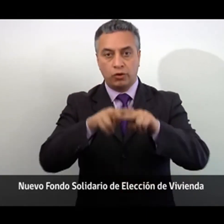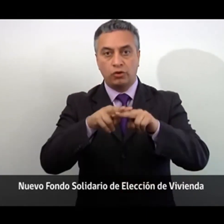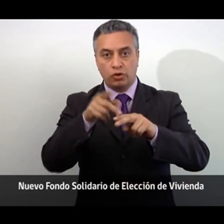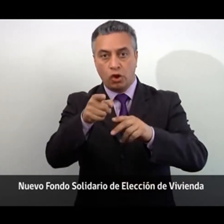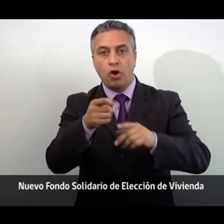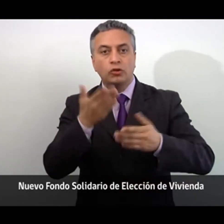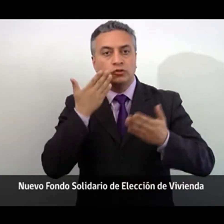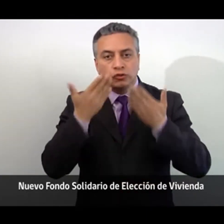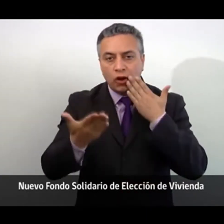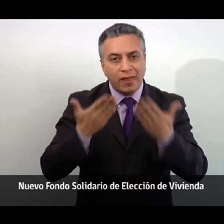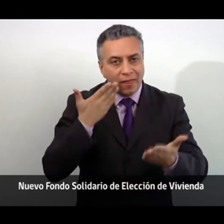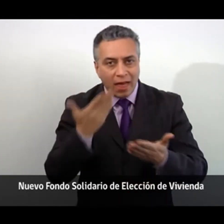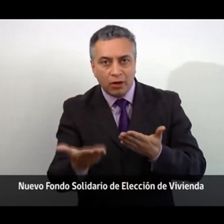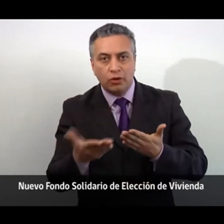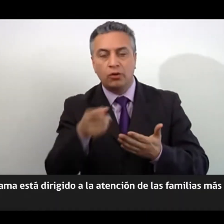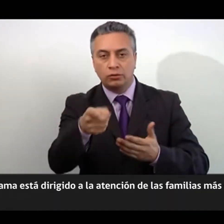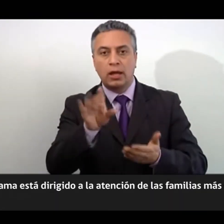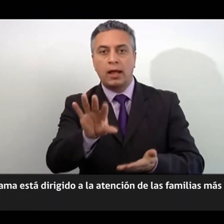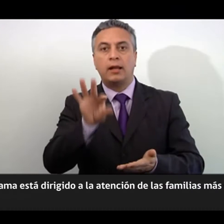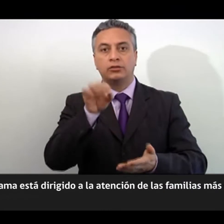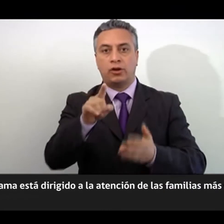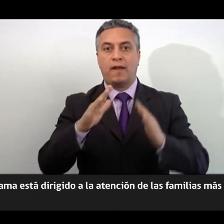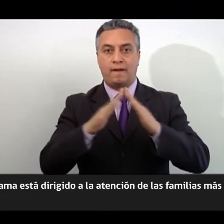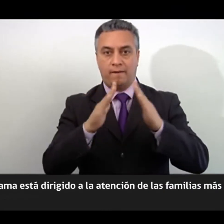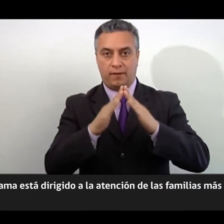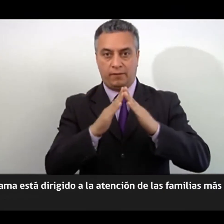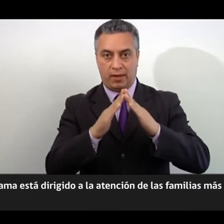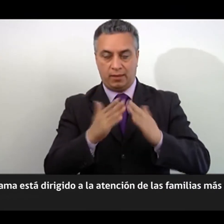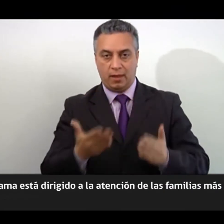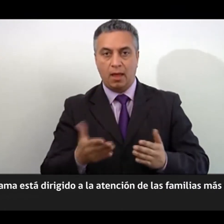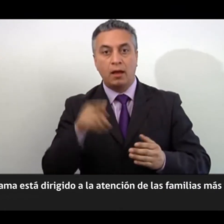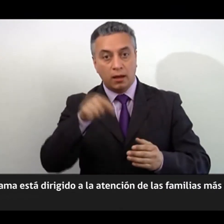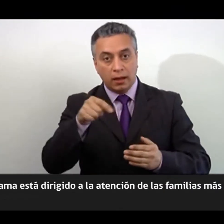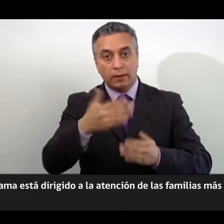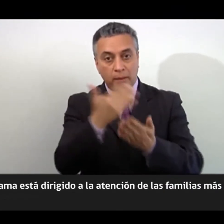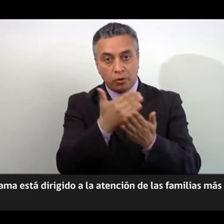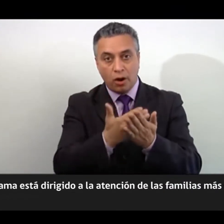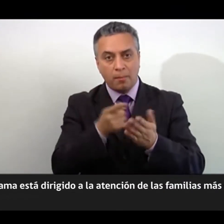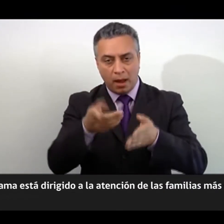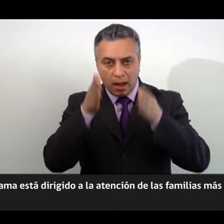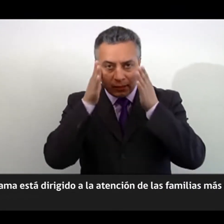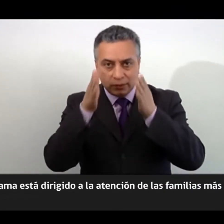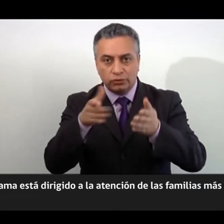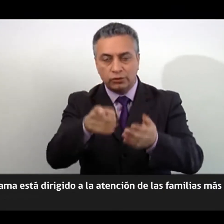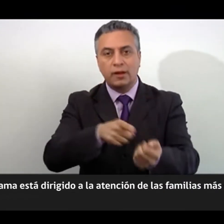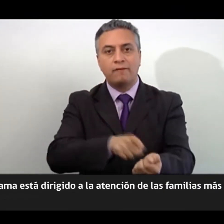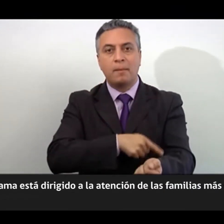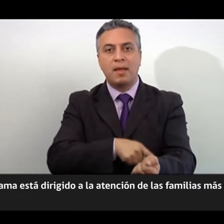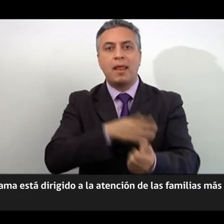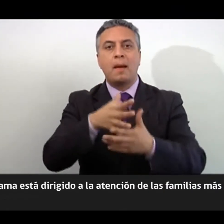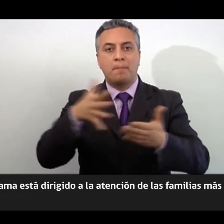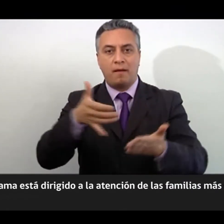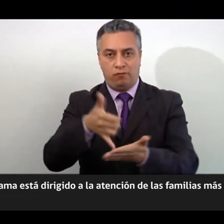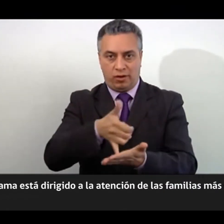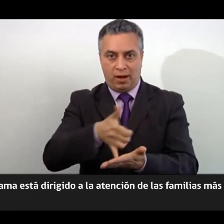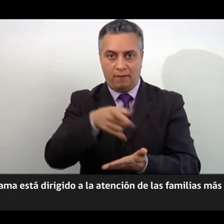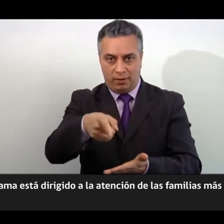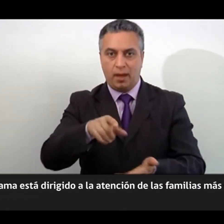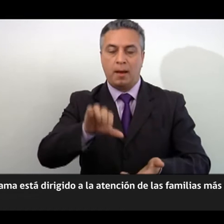de Elección de Vivienda. Este programa está dirigido a la atención de las familias más vulnerables del país y es parte de la